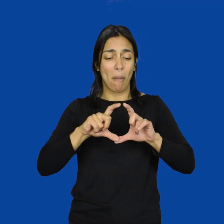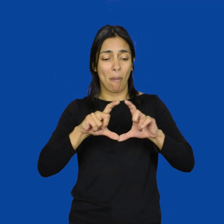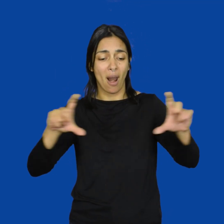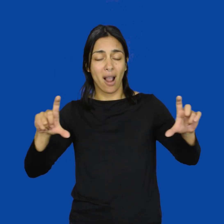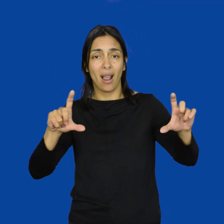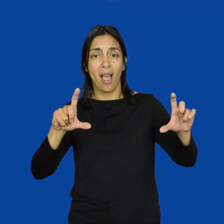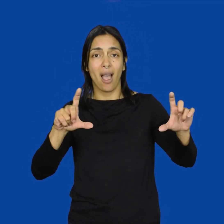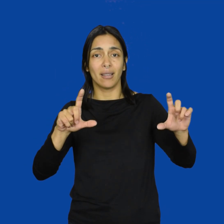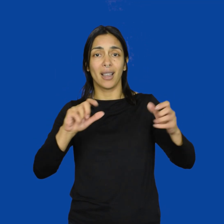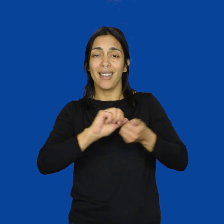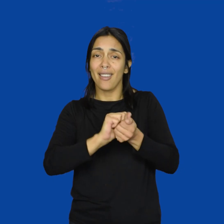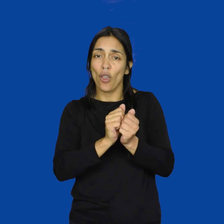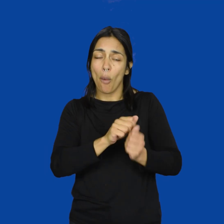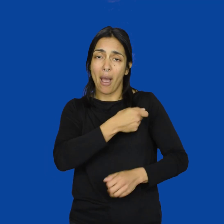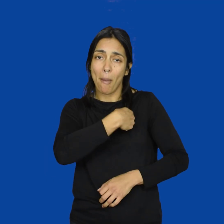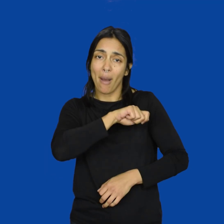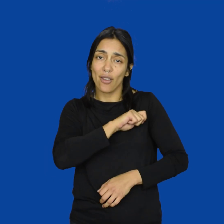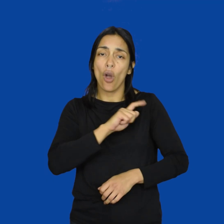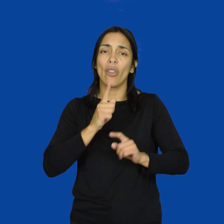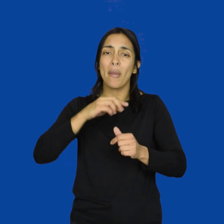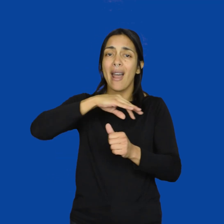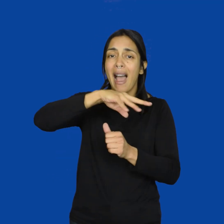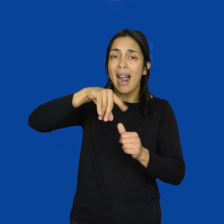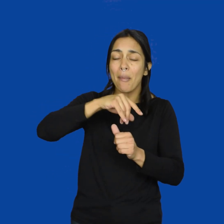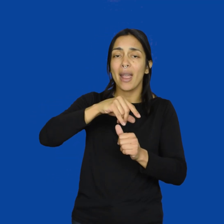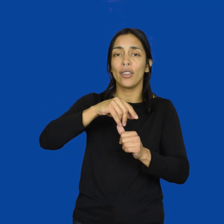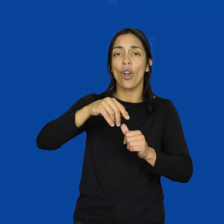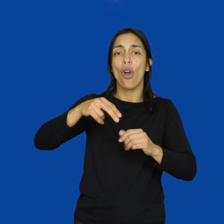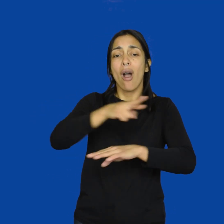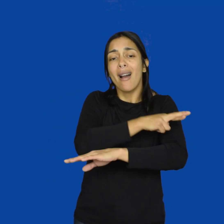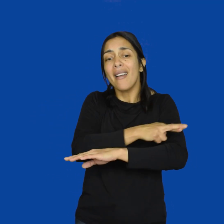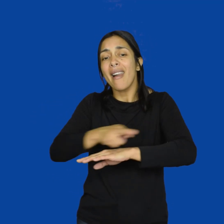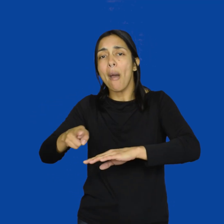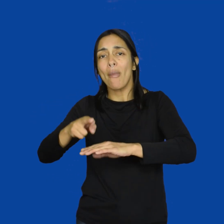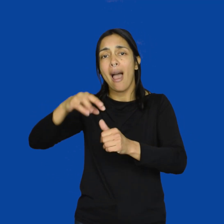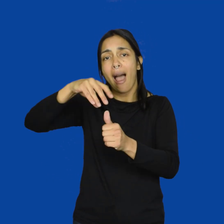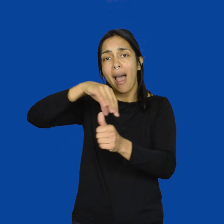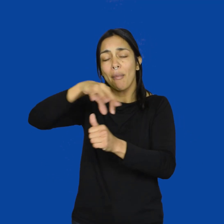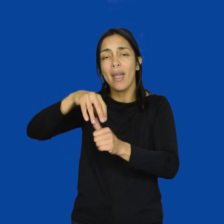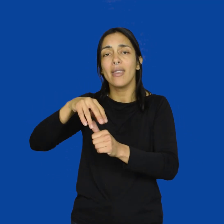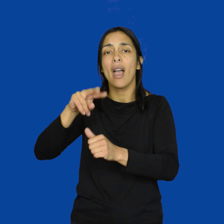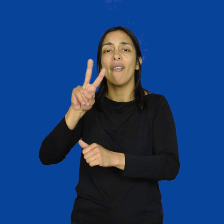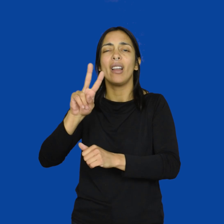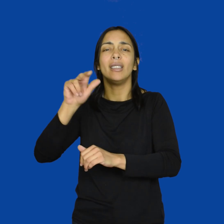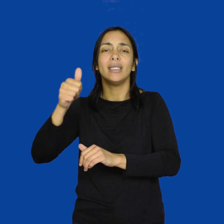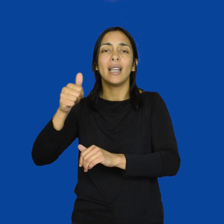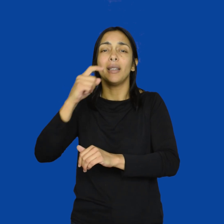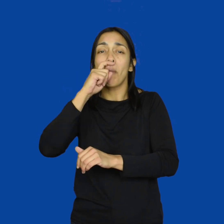placa escrita tanto en español como en armenio, ubicado en la Rambla Armenia y 26 de marzo,